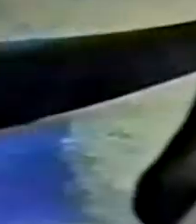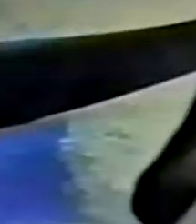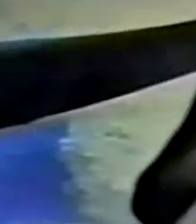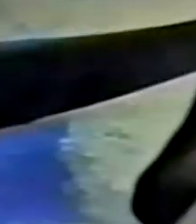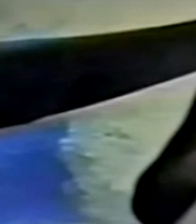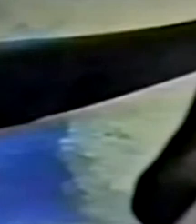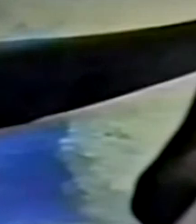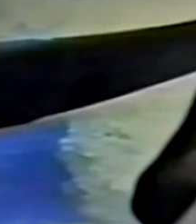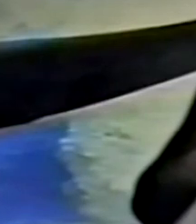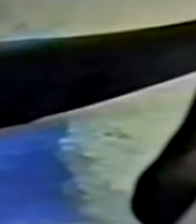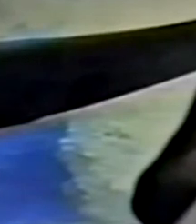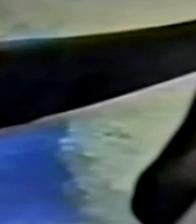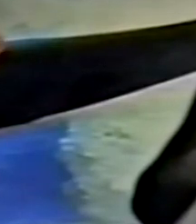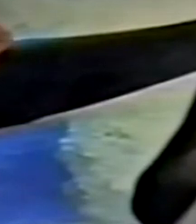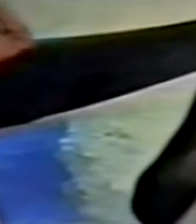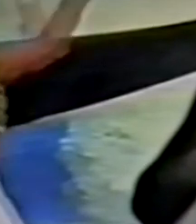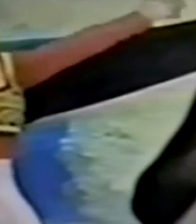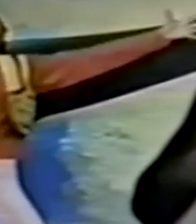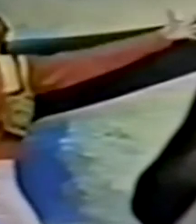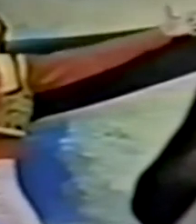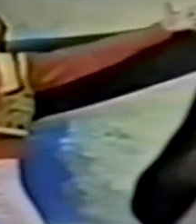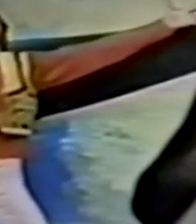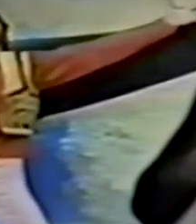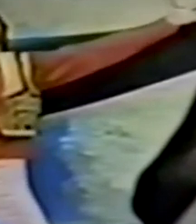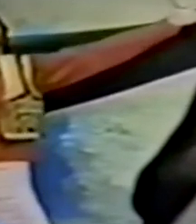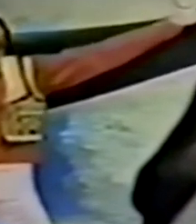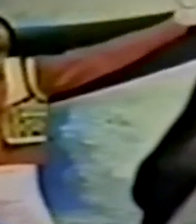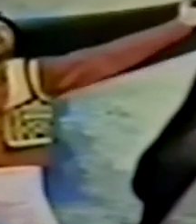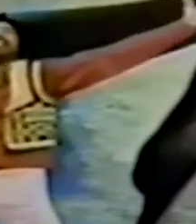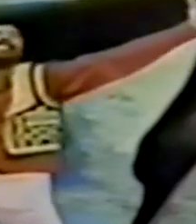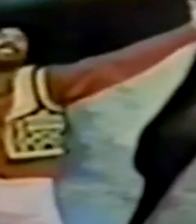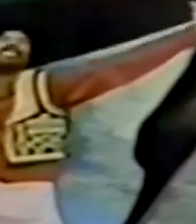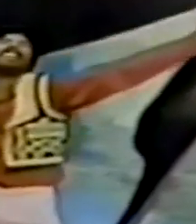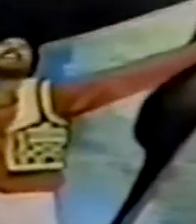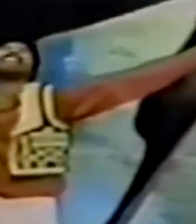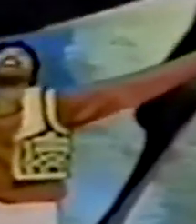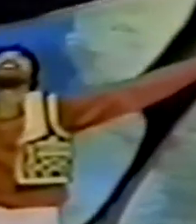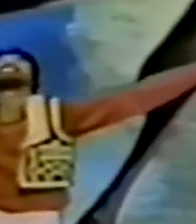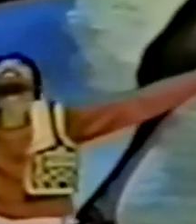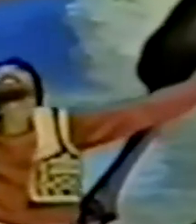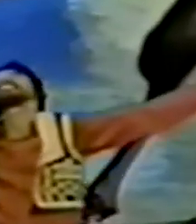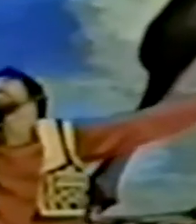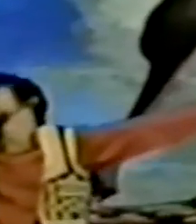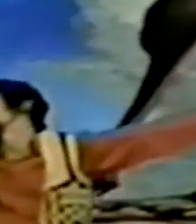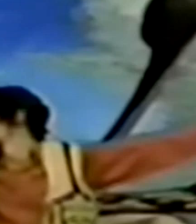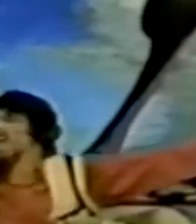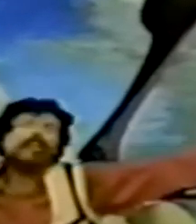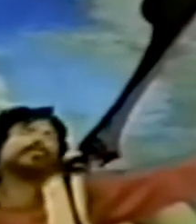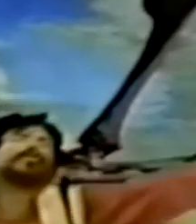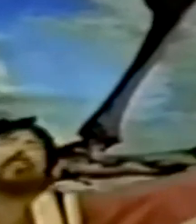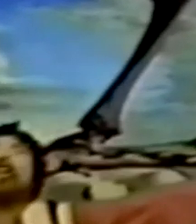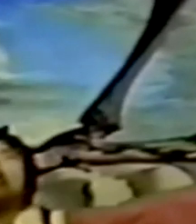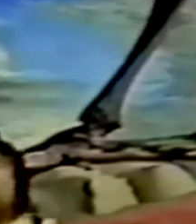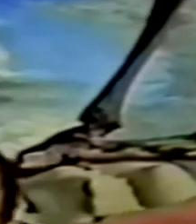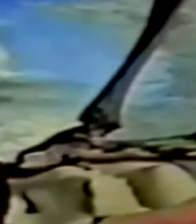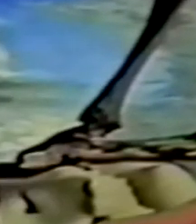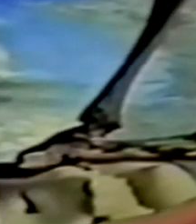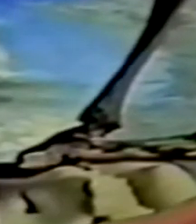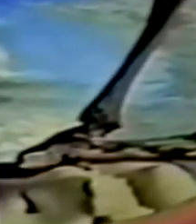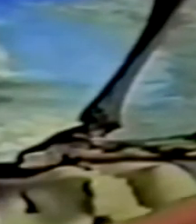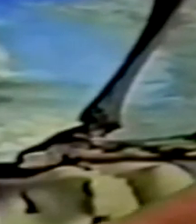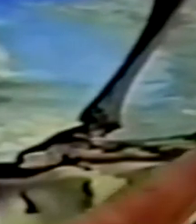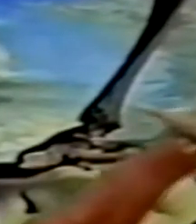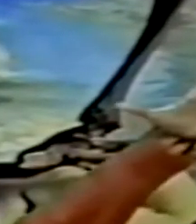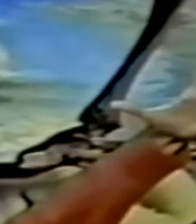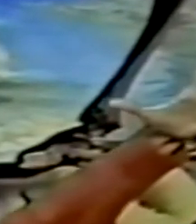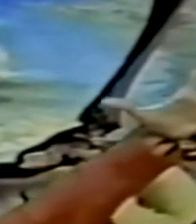mostrar. Eu sou a luz das estrelas, eu sou a